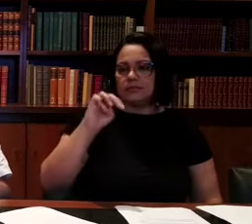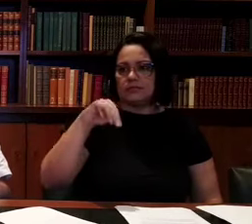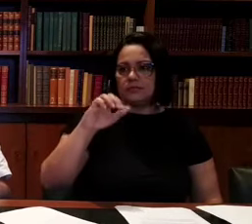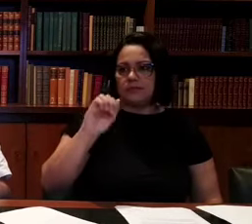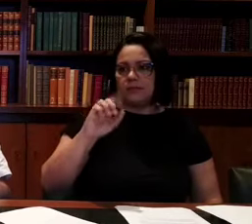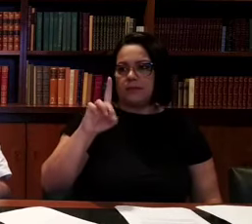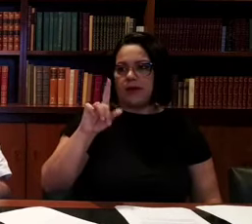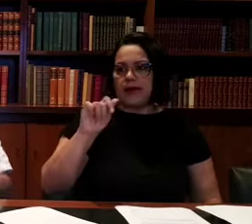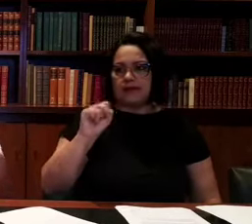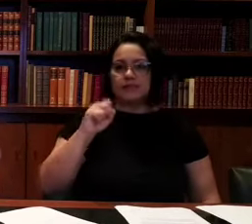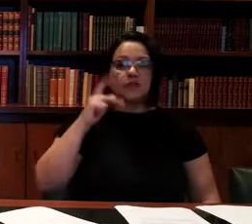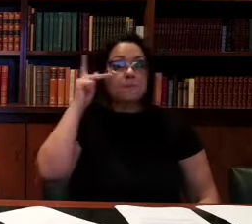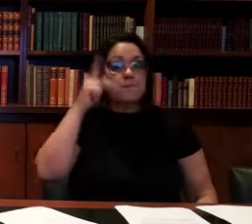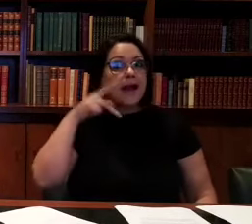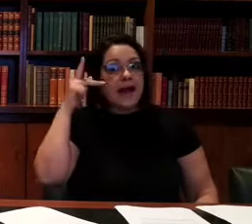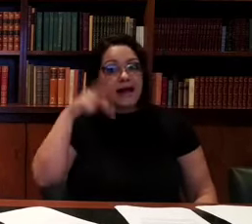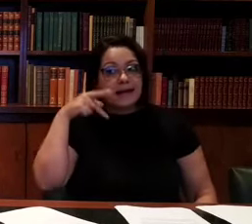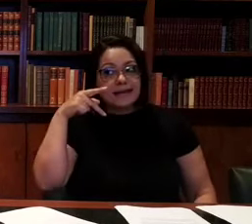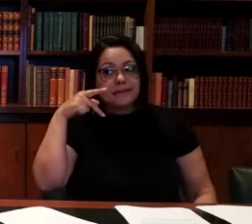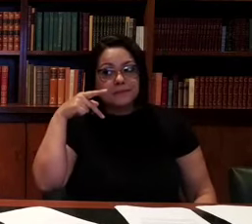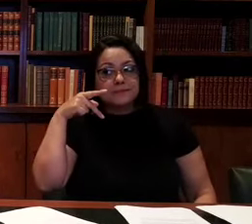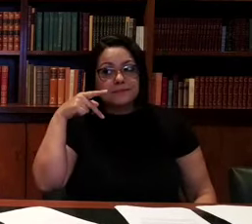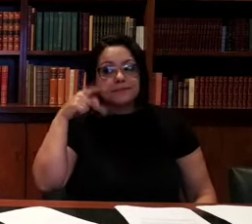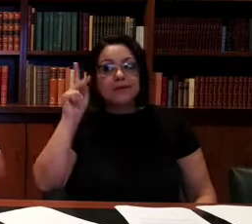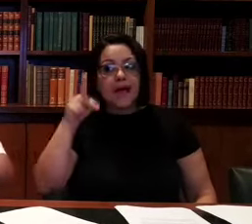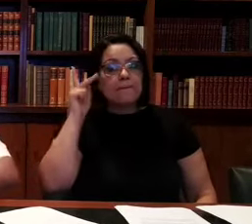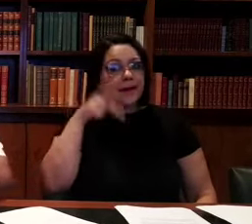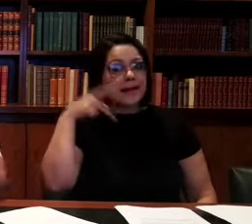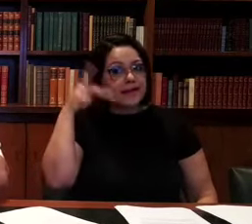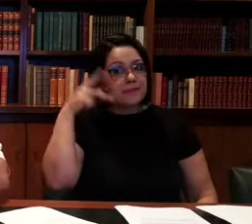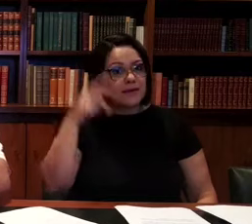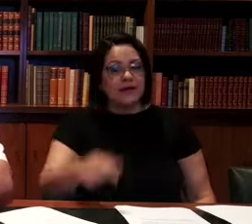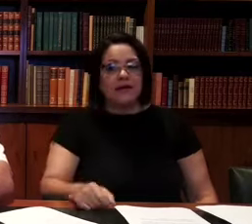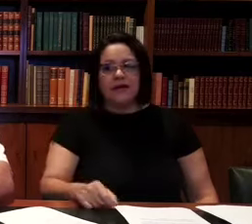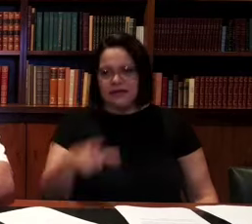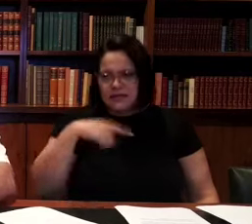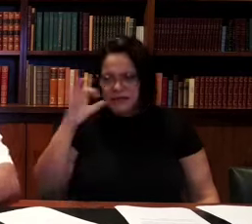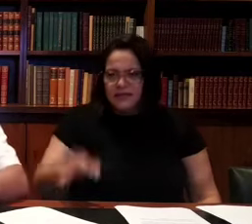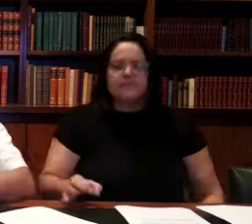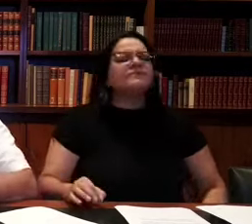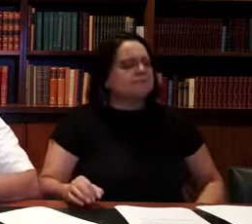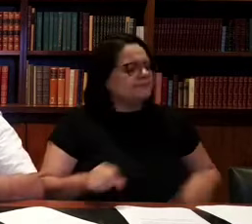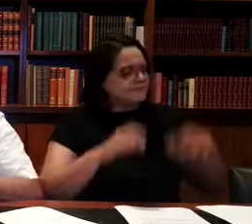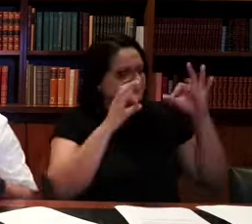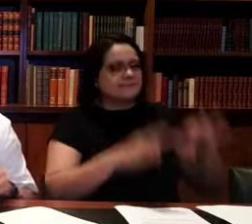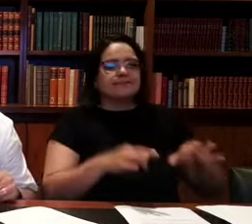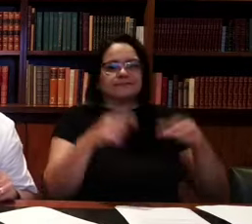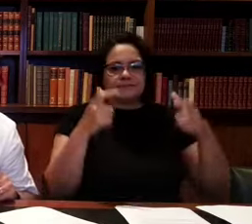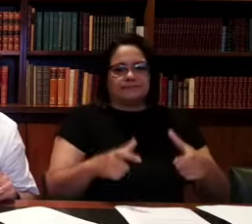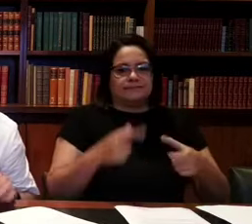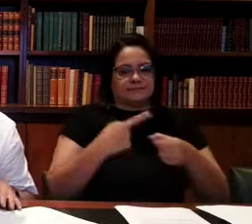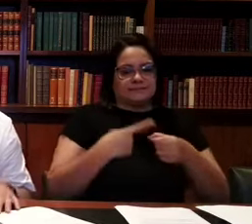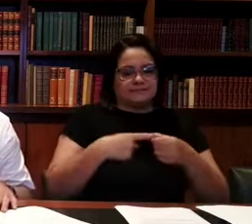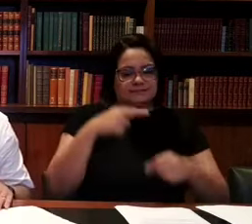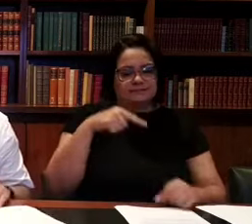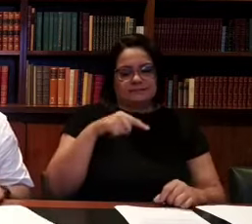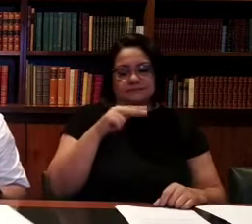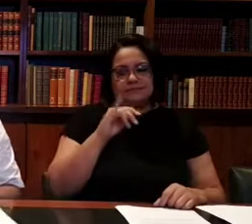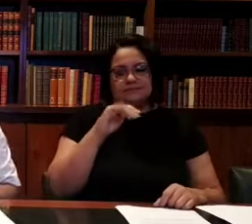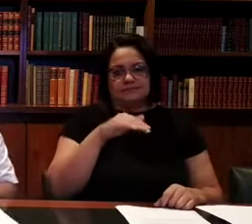Pernambuco é mais paga já não quer mais a Paraíba certeza falamos em Queimadas